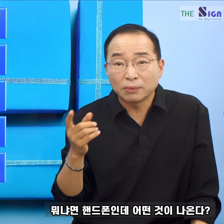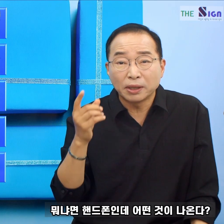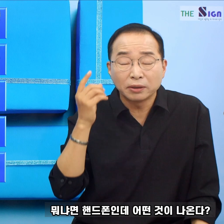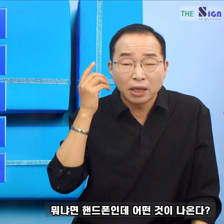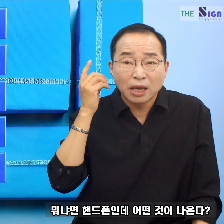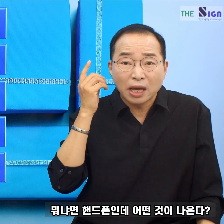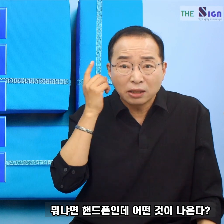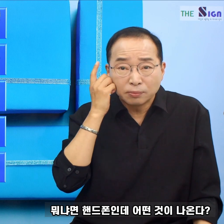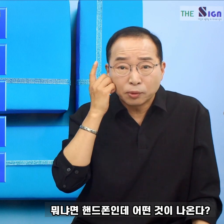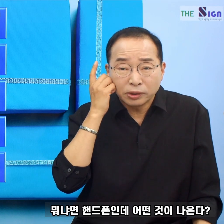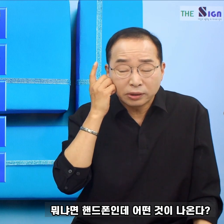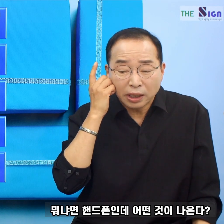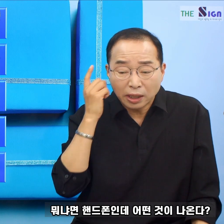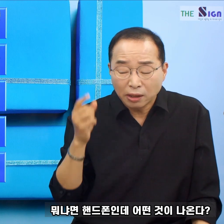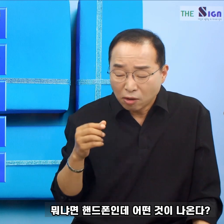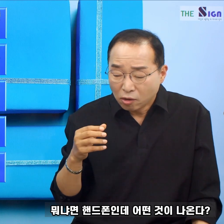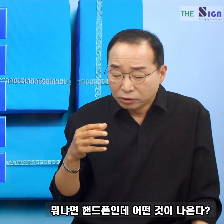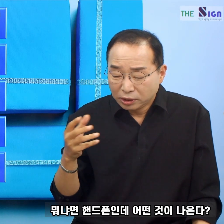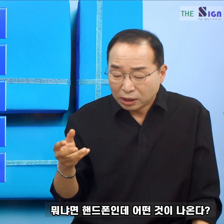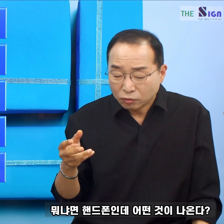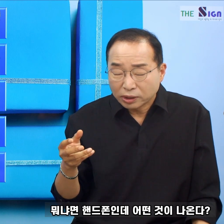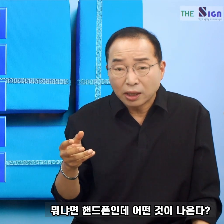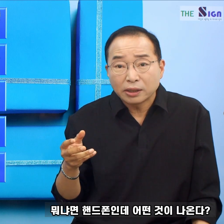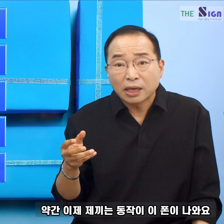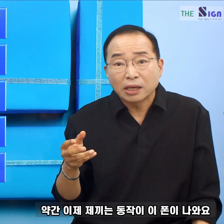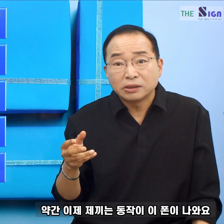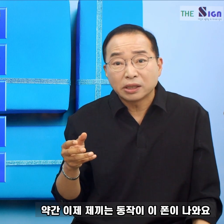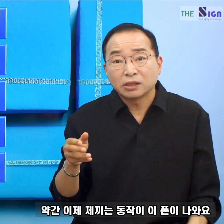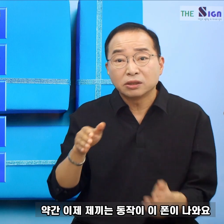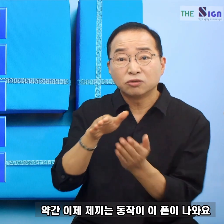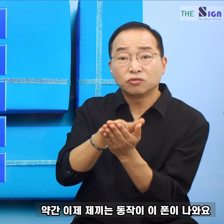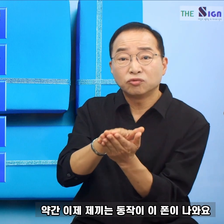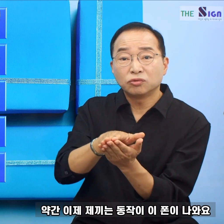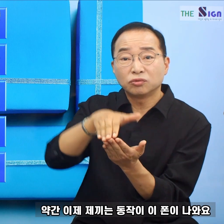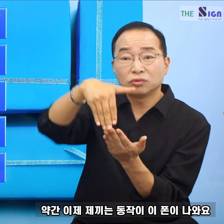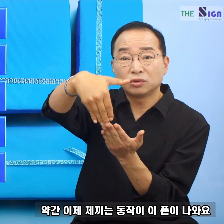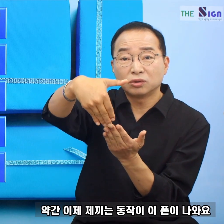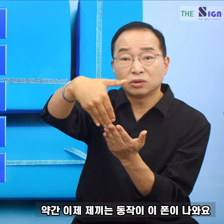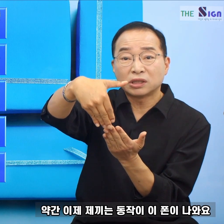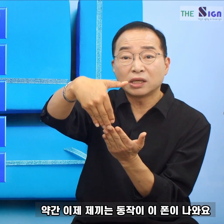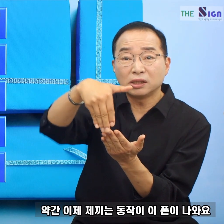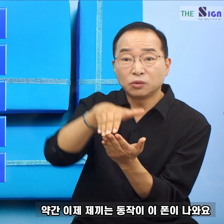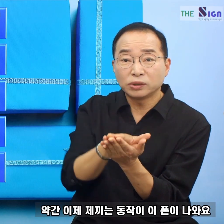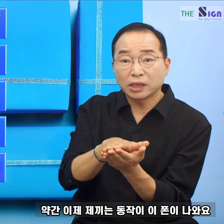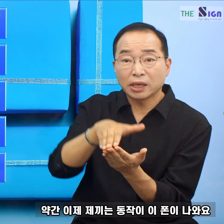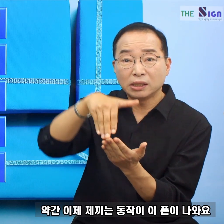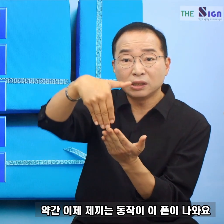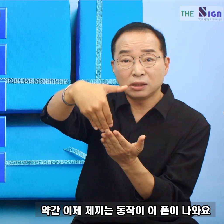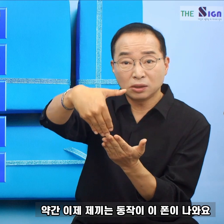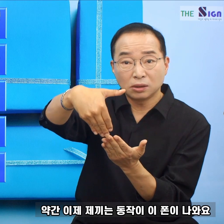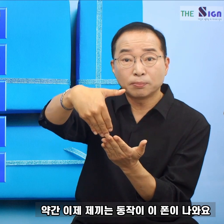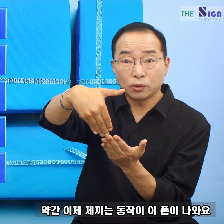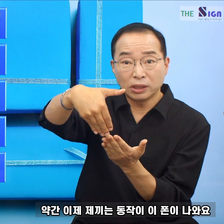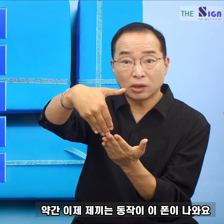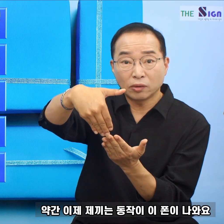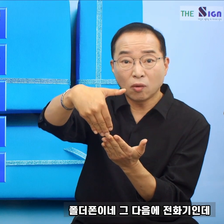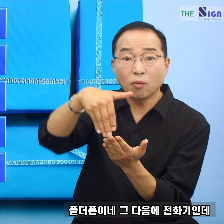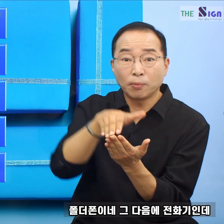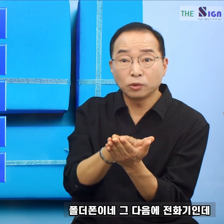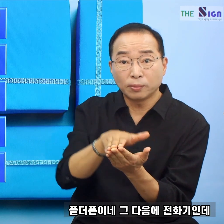뭐냐면 핸드폰인데 어떻게 나온다? 약간 이제 제끼는 동작에 이 폰이 나와요.